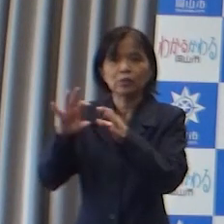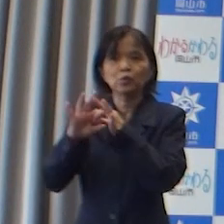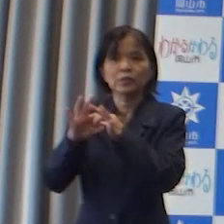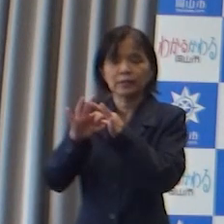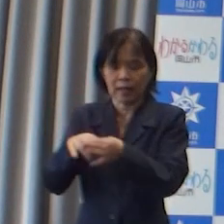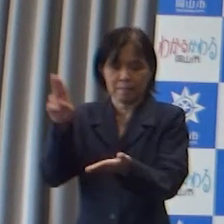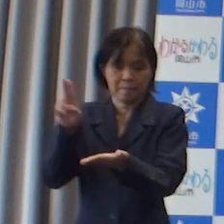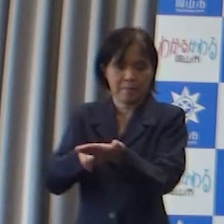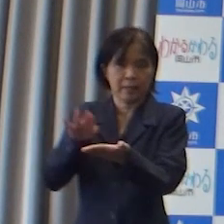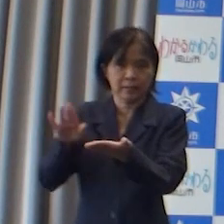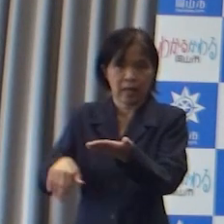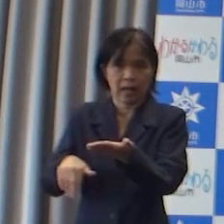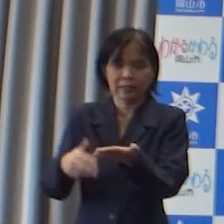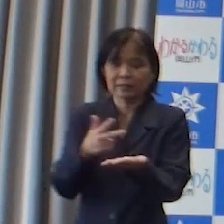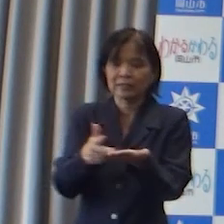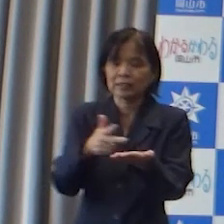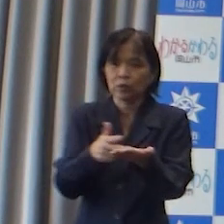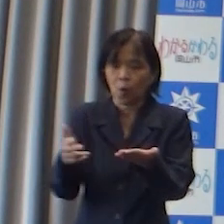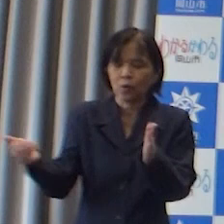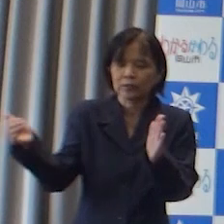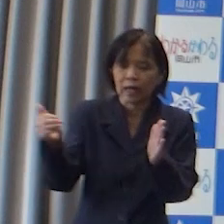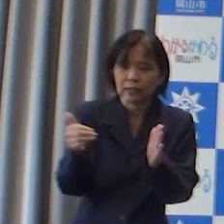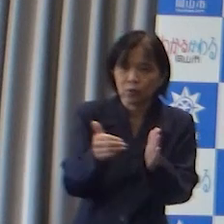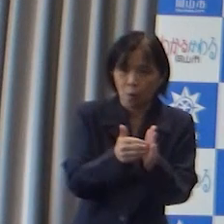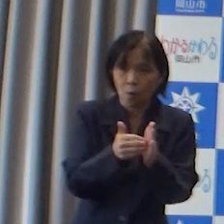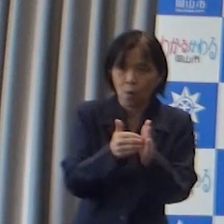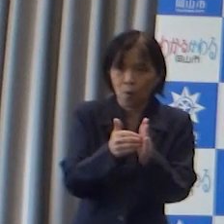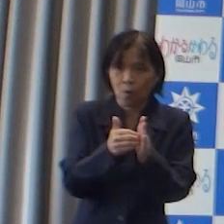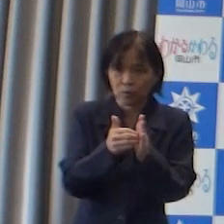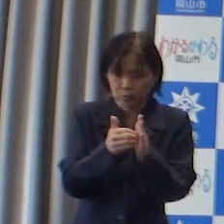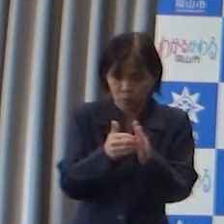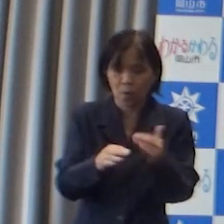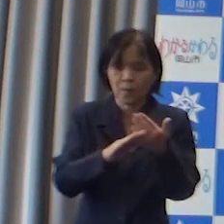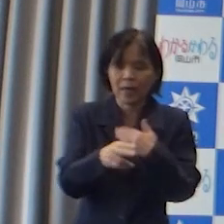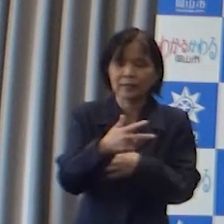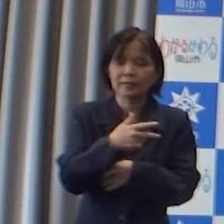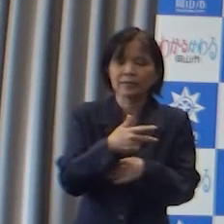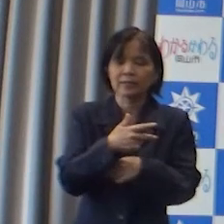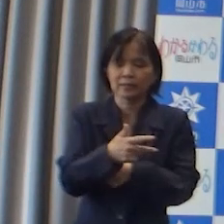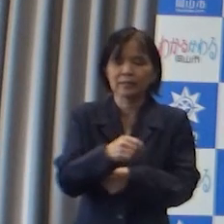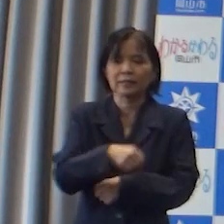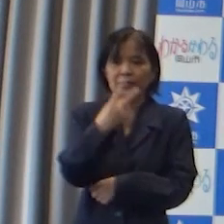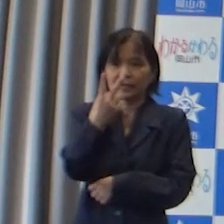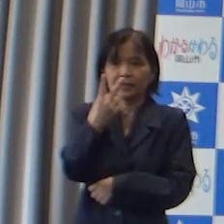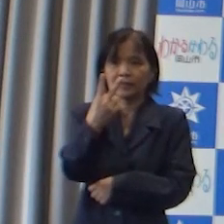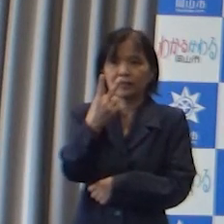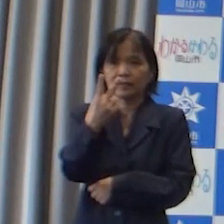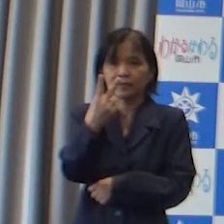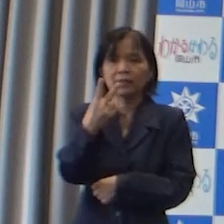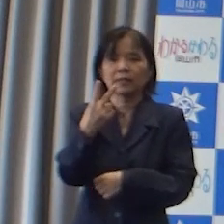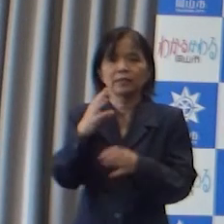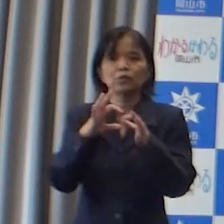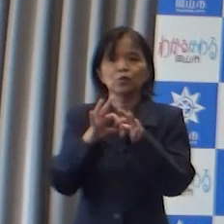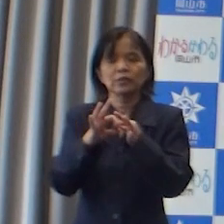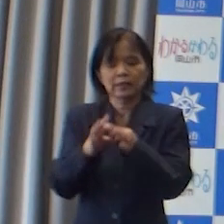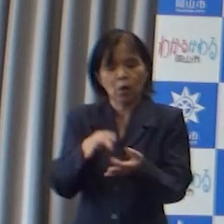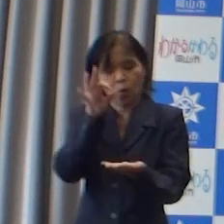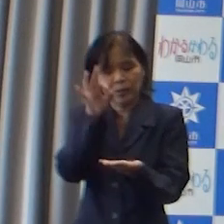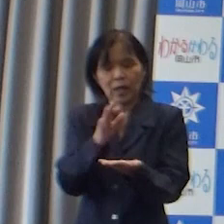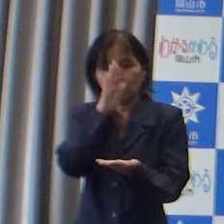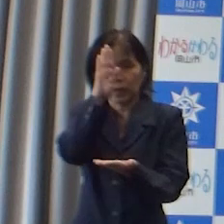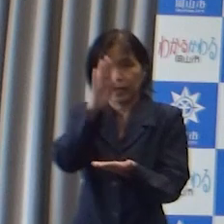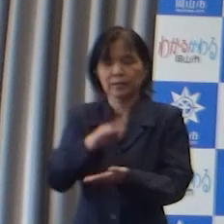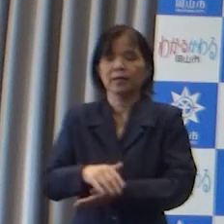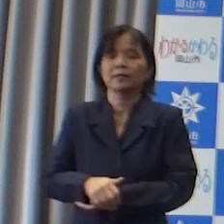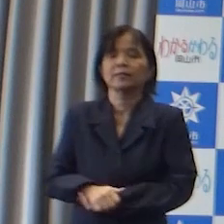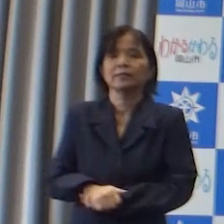ました。資料最後のページ、別紙2の企業誘致件数の推移をご覧いただきた